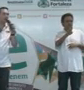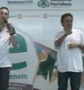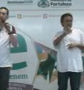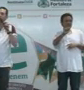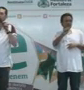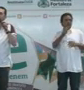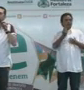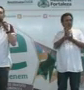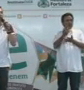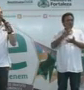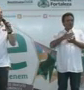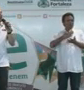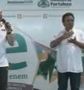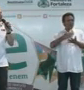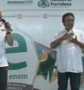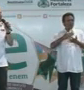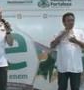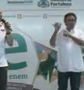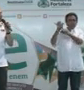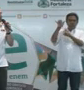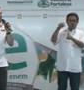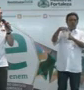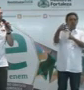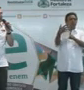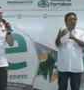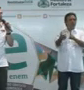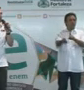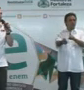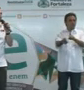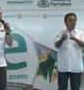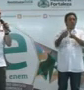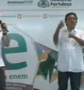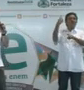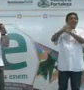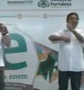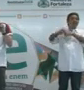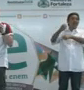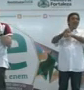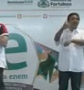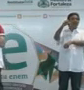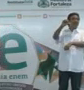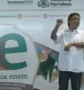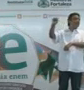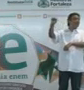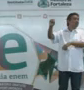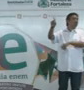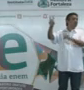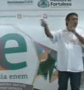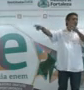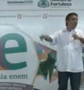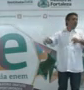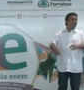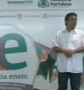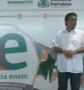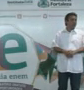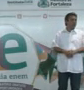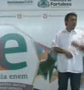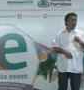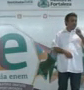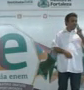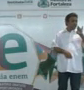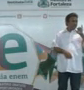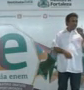intervir, Por que tu não vai intervir exatamente no Iraque, quando nos anos 80 tu vendeu armamento para eles? Na Síria não